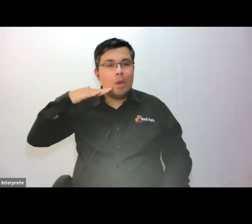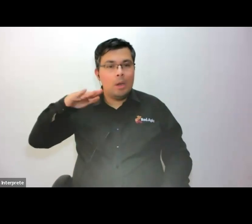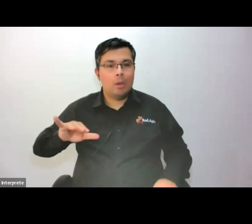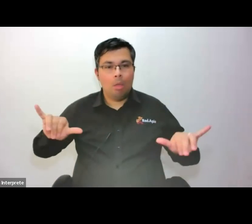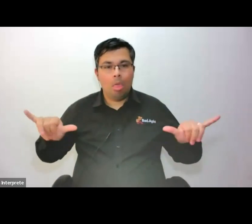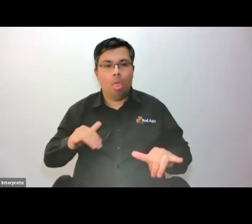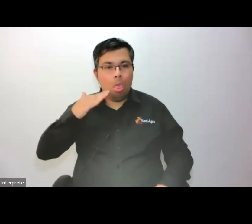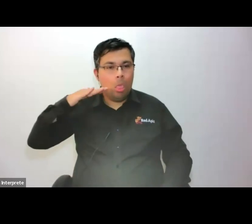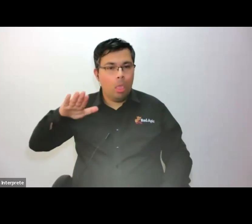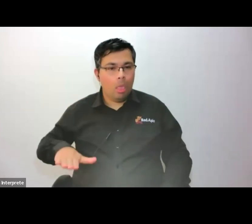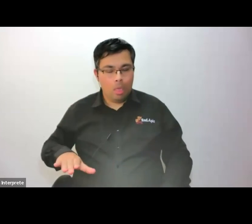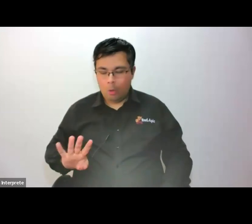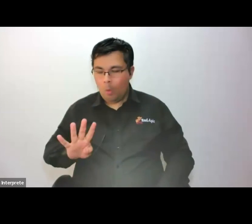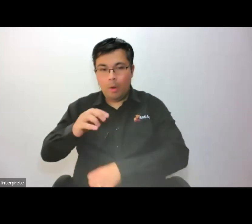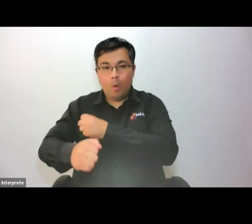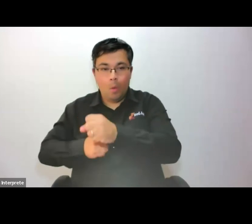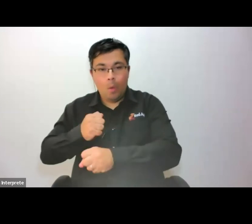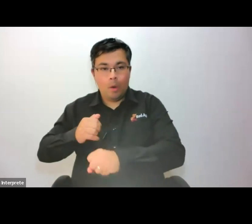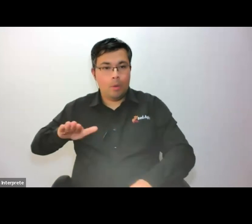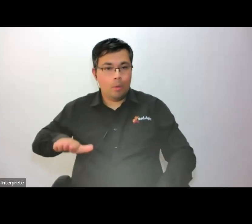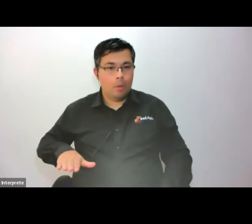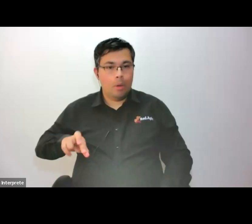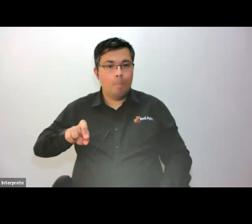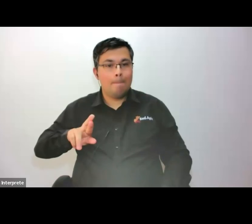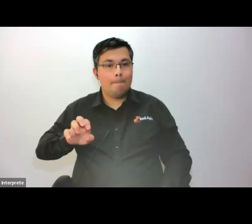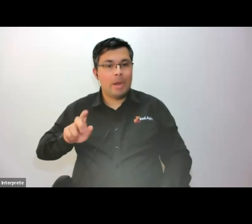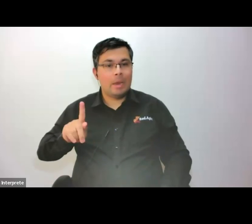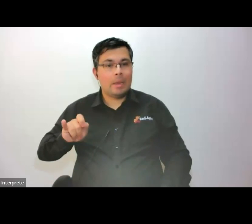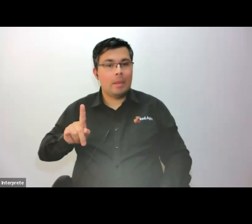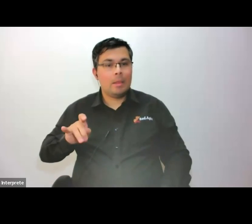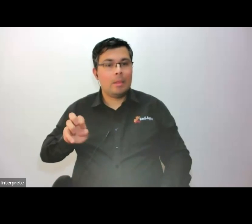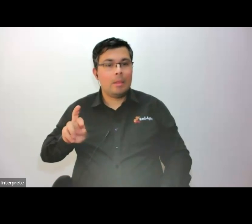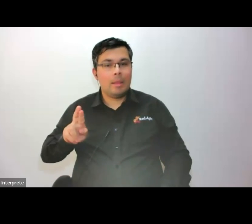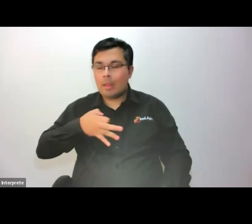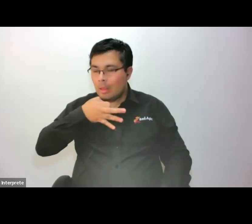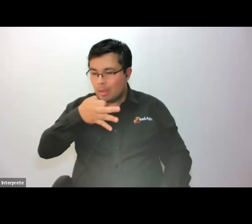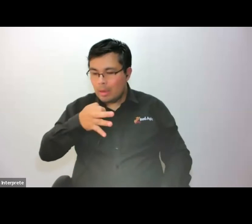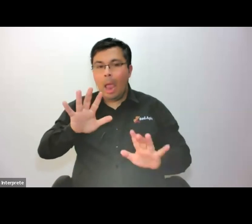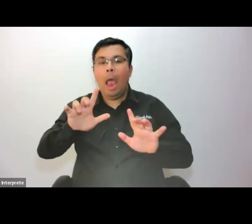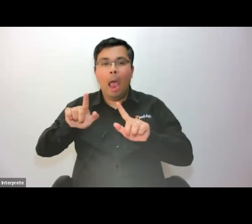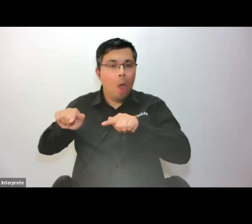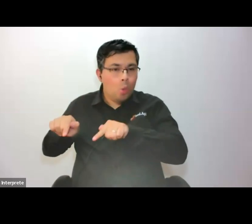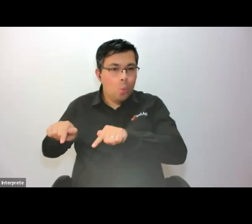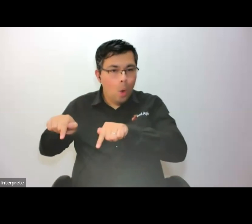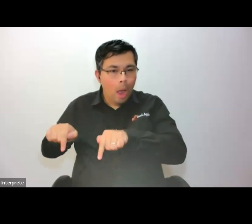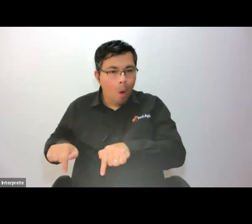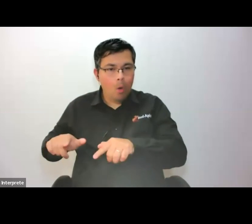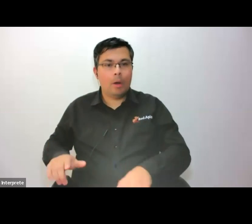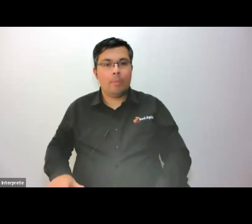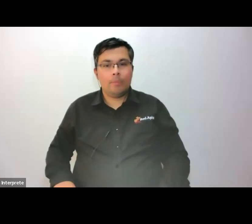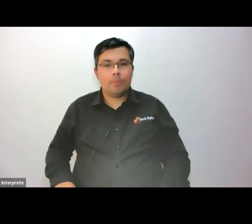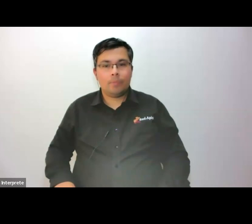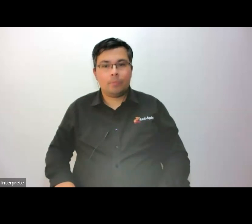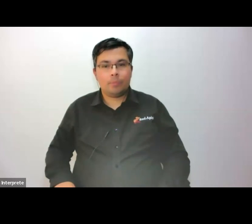se encuentra en pre-kinder, no podemos simplemente decirle, ah, usted tiene ahora un diagnóstico de autismo, por lo tanto mañana no se puede presentar en